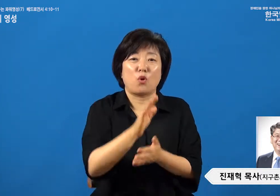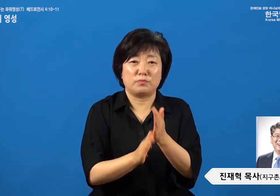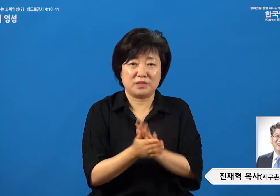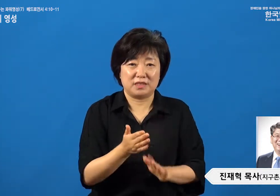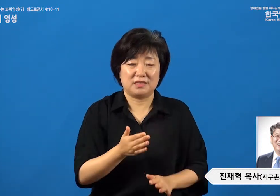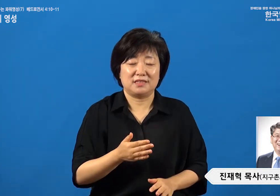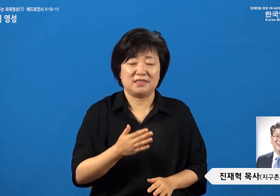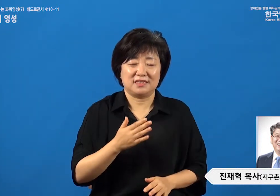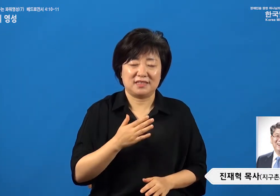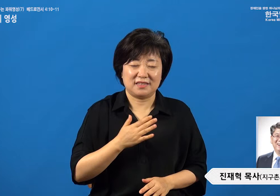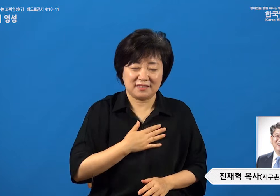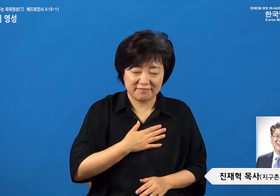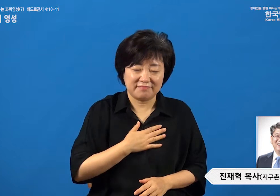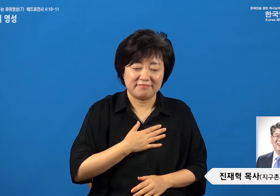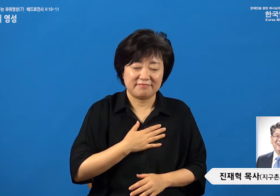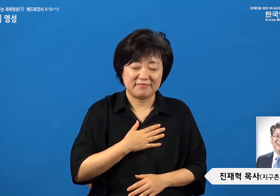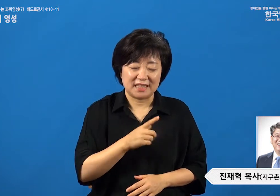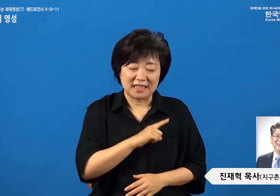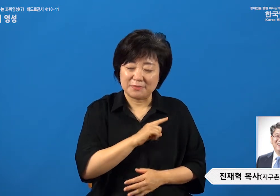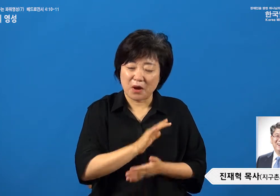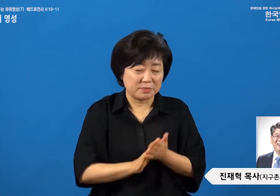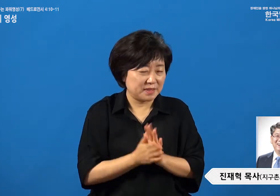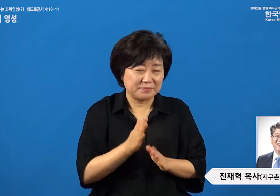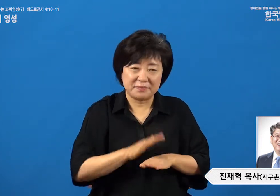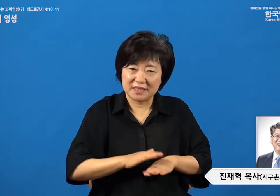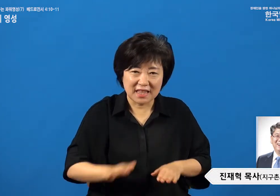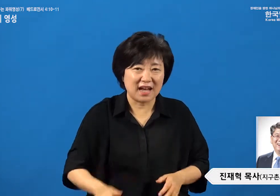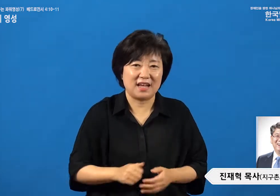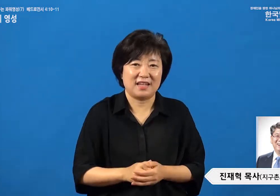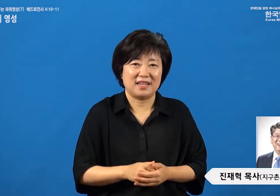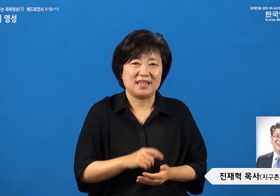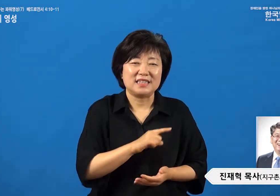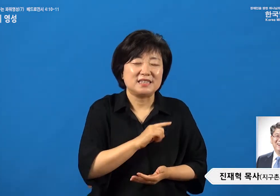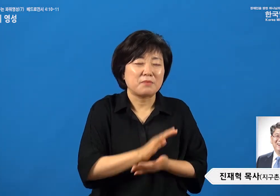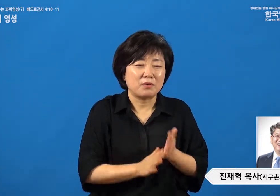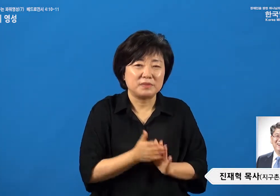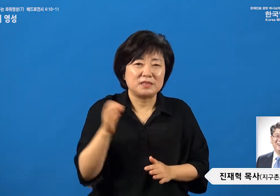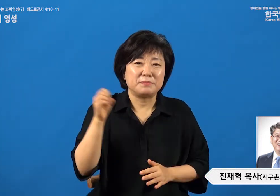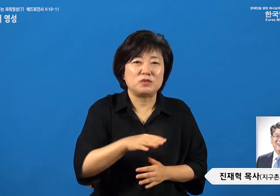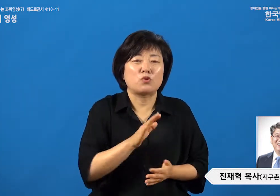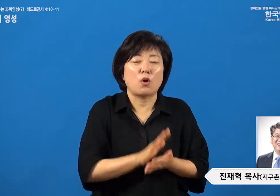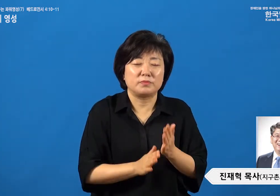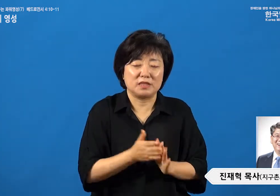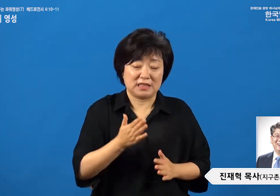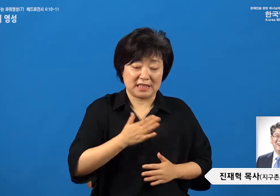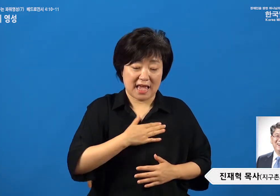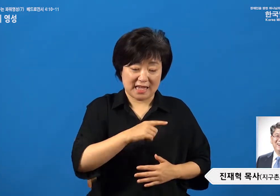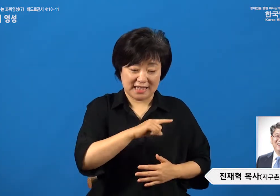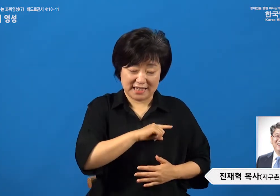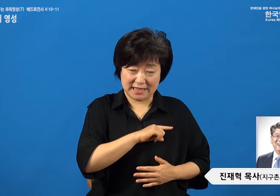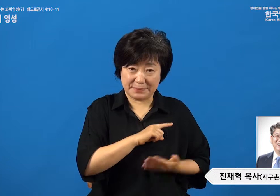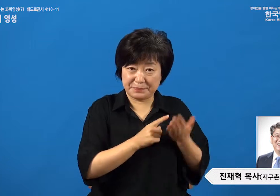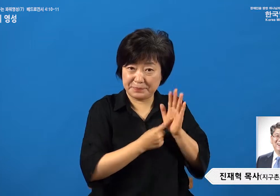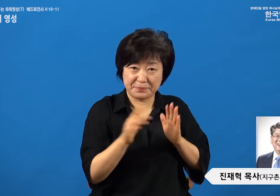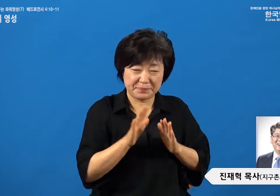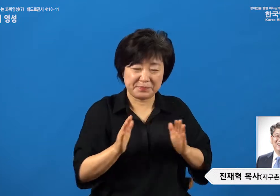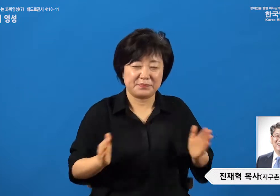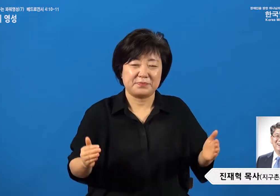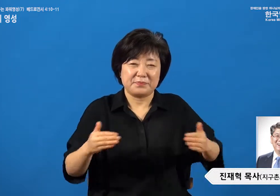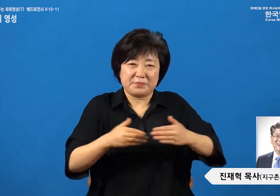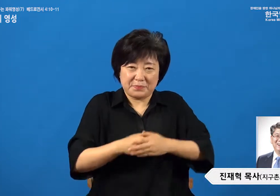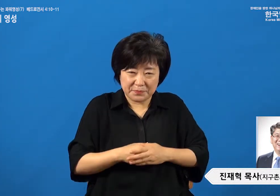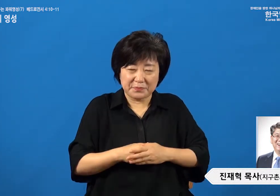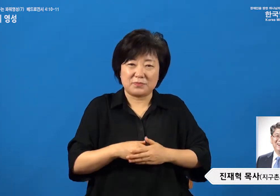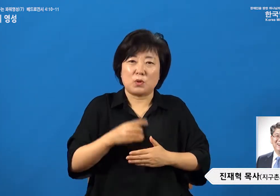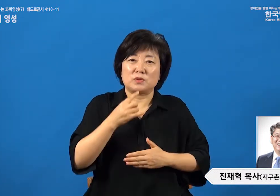없이 우리 이름 있습니다. 왜 이름이 없어요? 이름 없이 빛도 없이, 그 말은 우리의 이름이 아니라